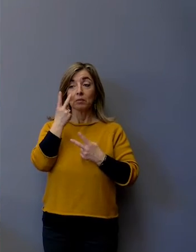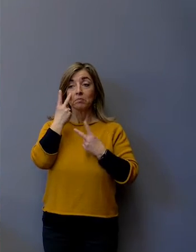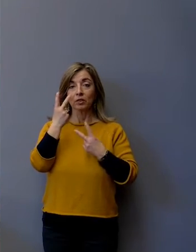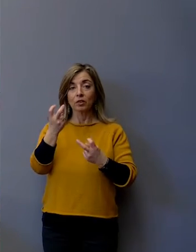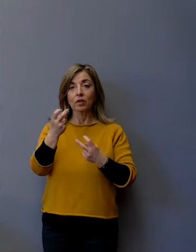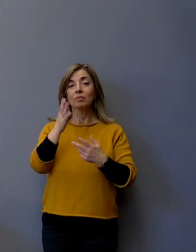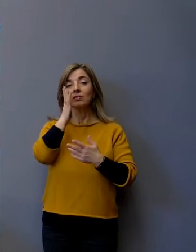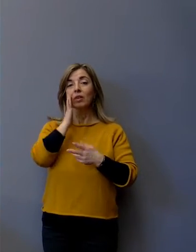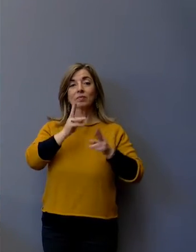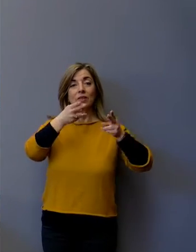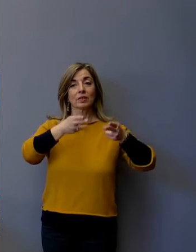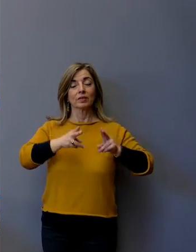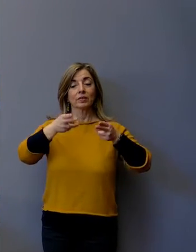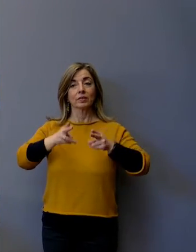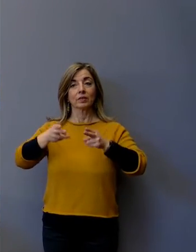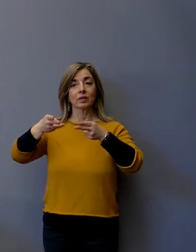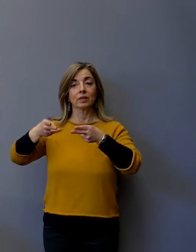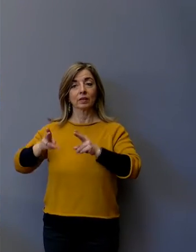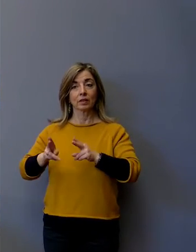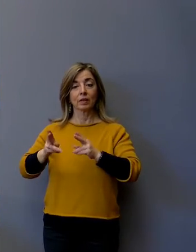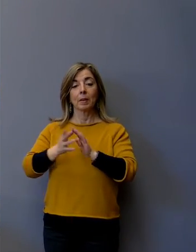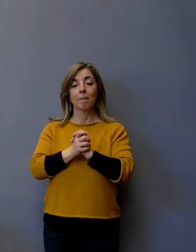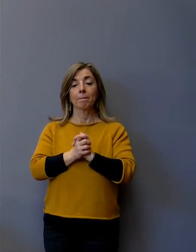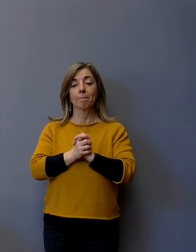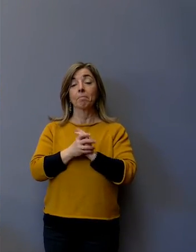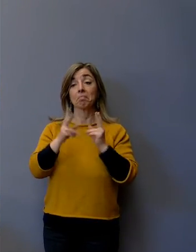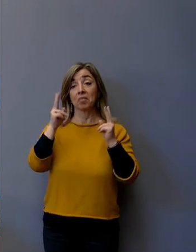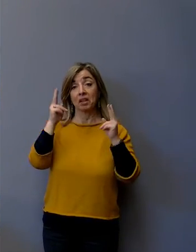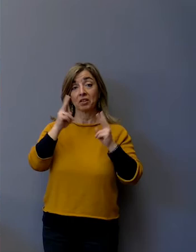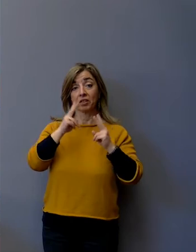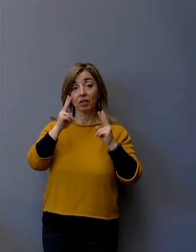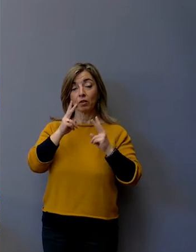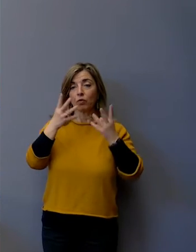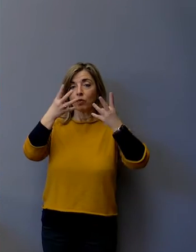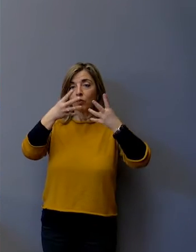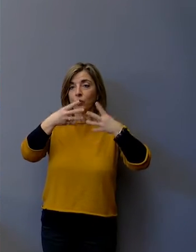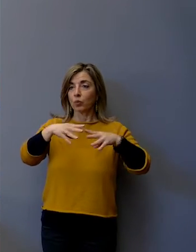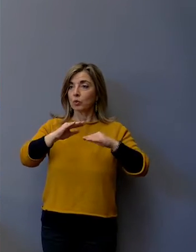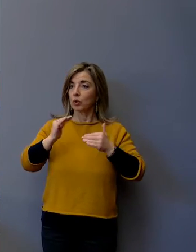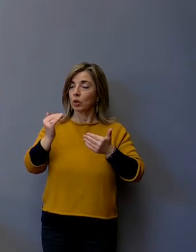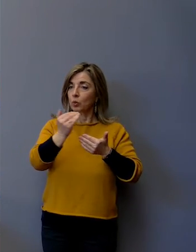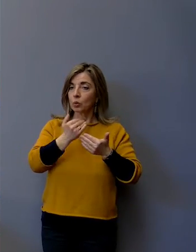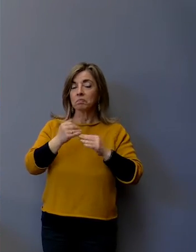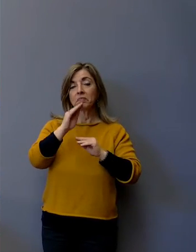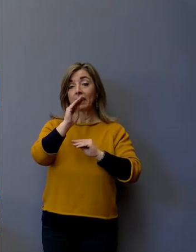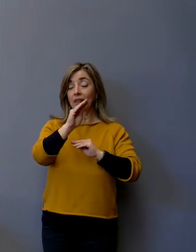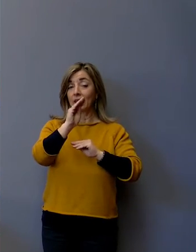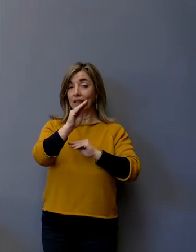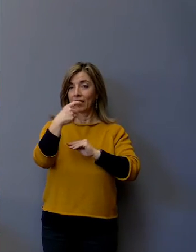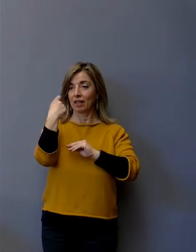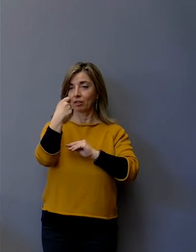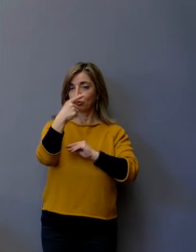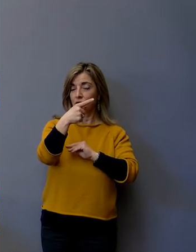posto verifico che funzioni tutto chiedo alla regia la conferma che i